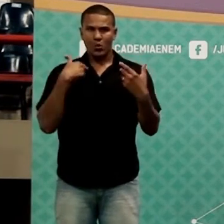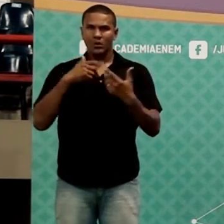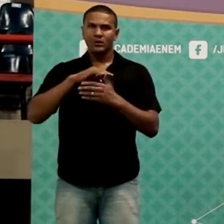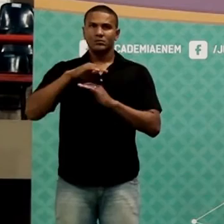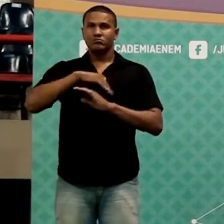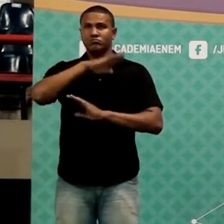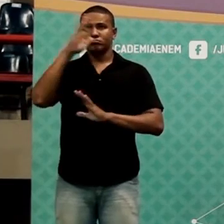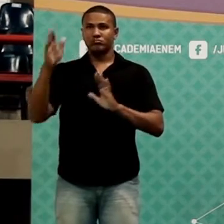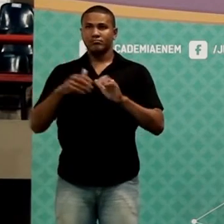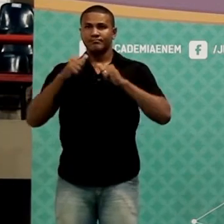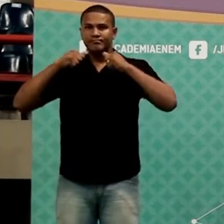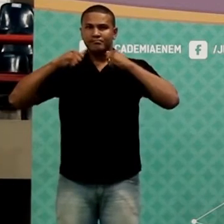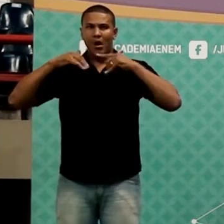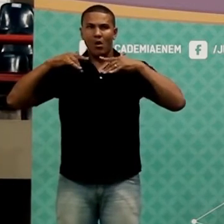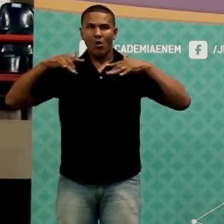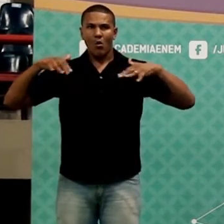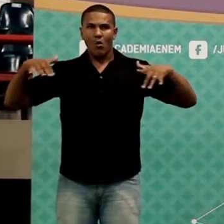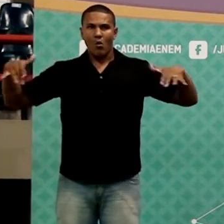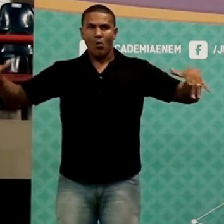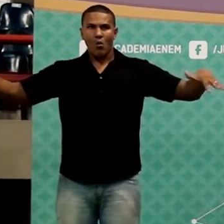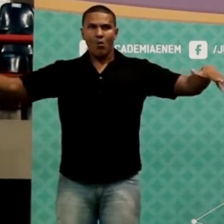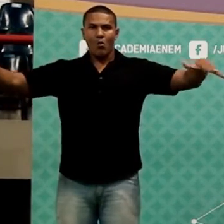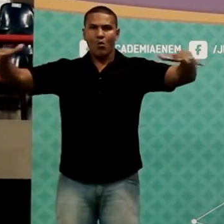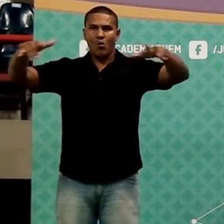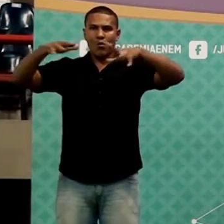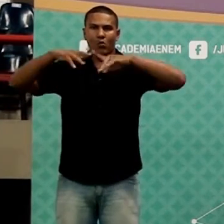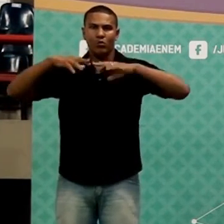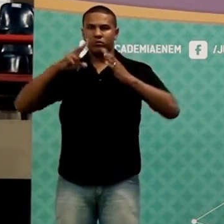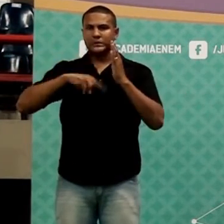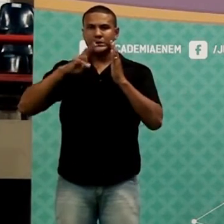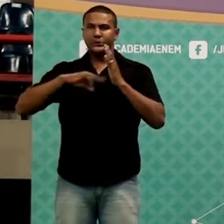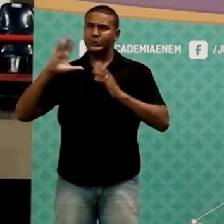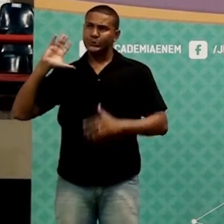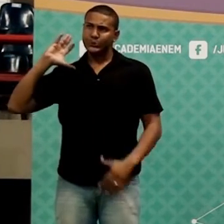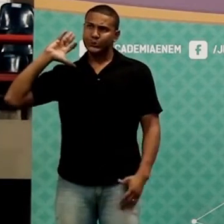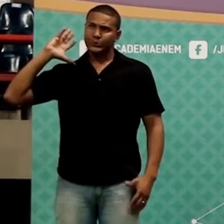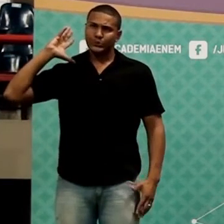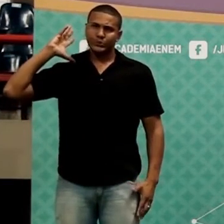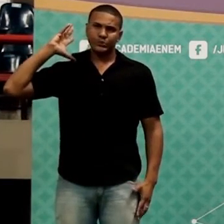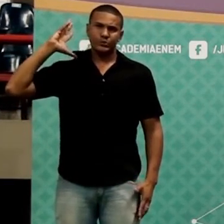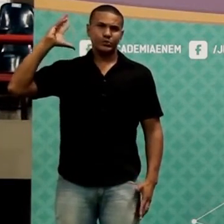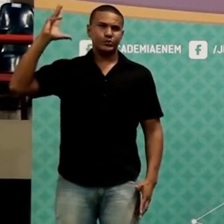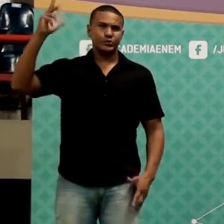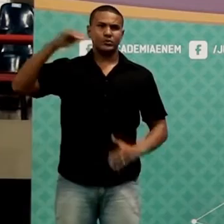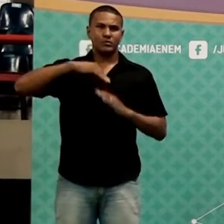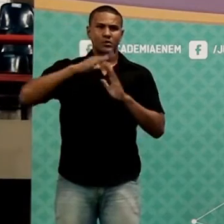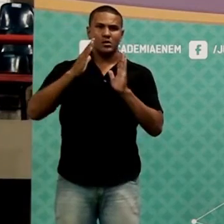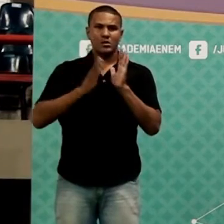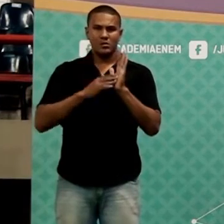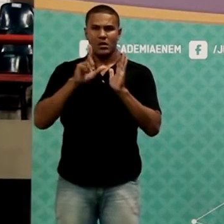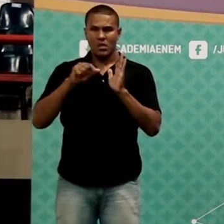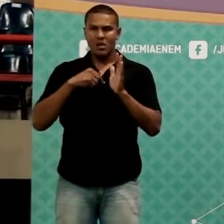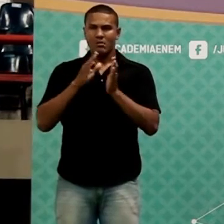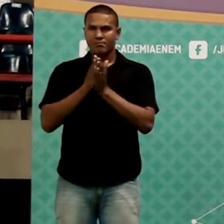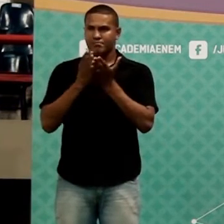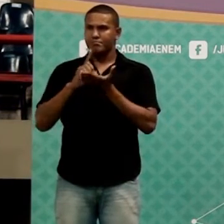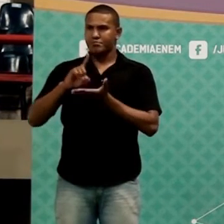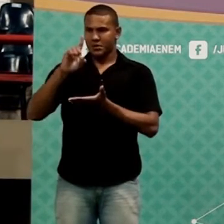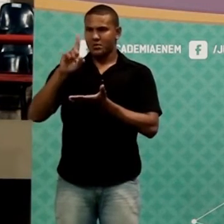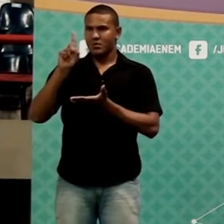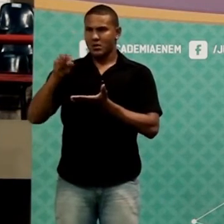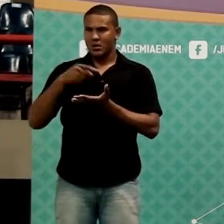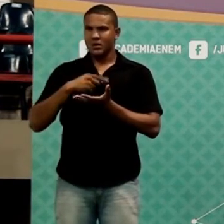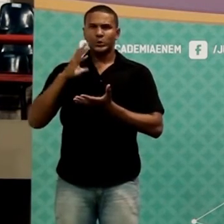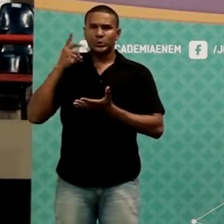real best-seller do mundo. O livro mais lido no Ocidente e no mundo é a Bíblia, que tem o maior número